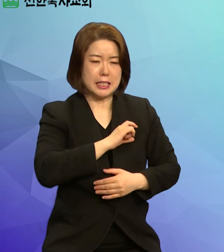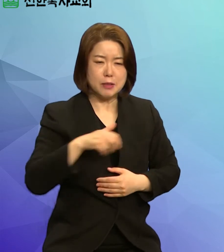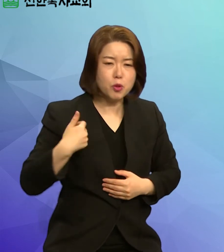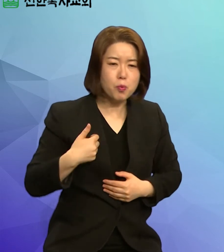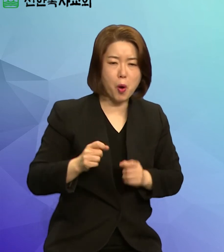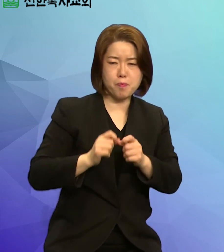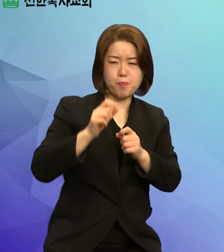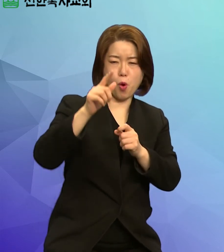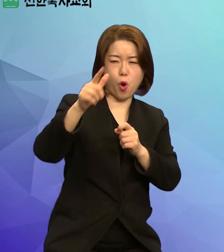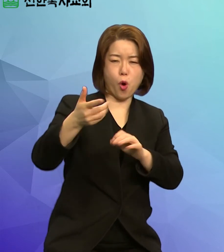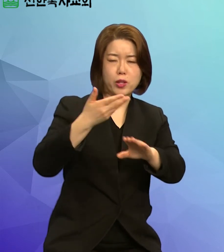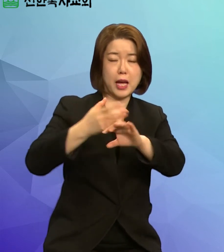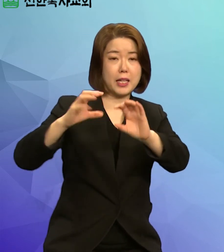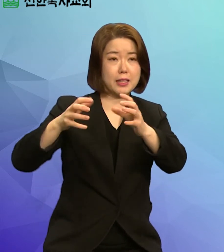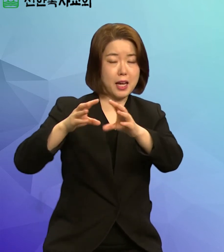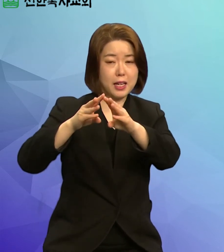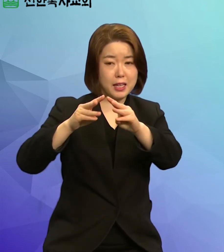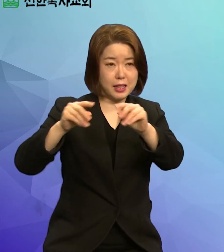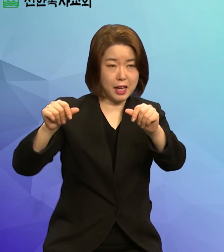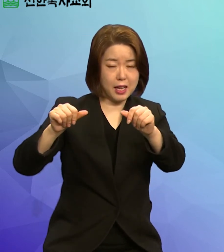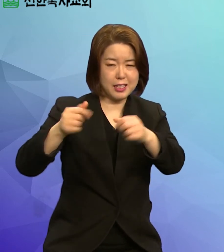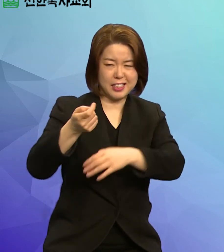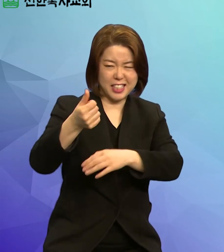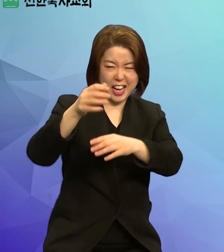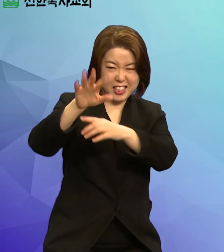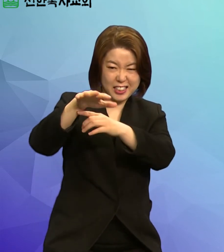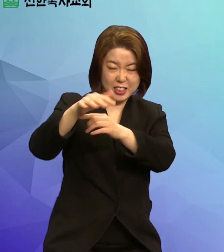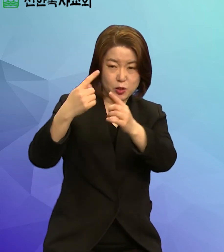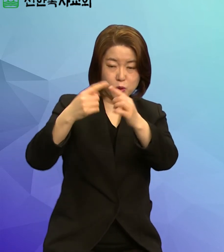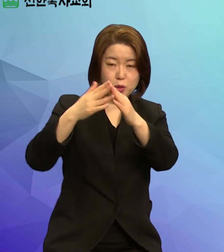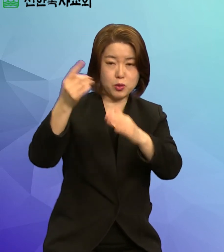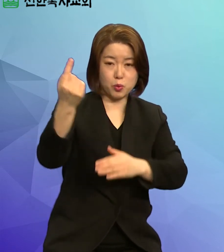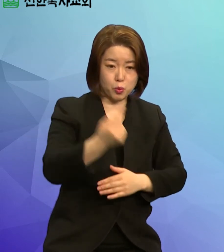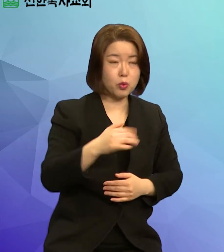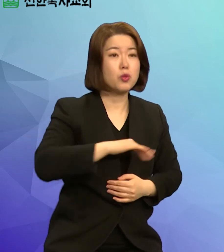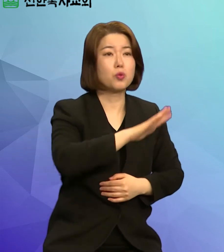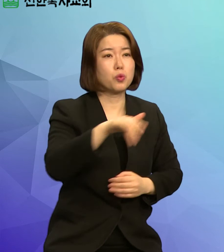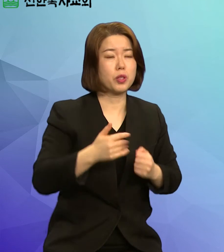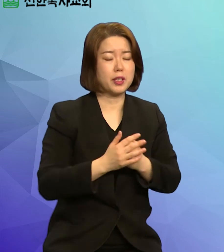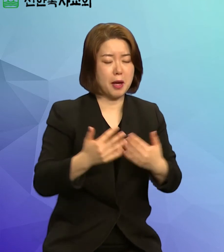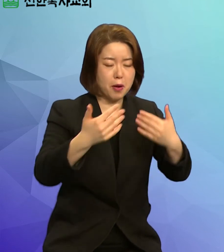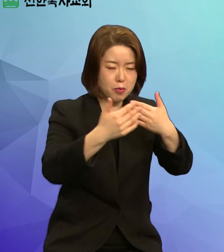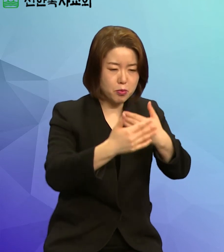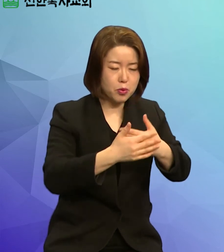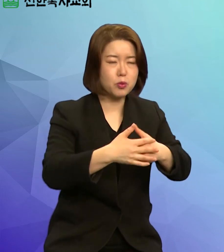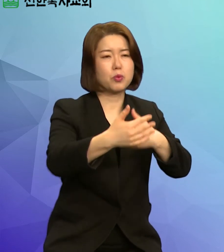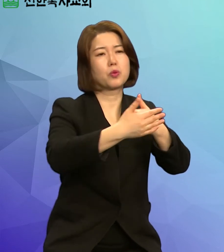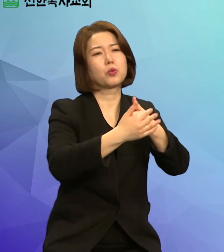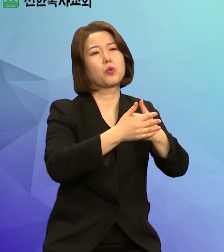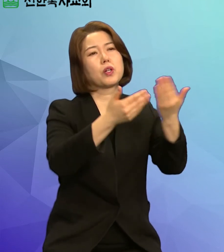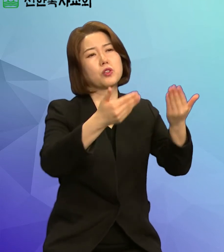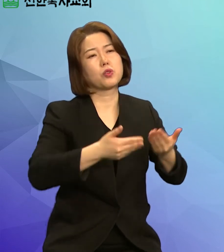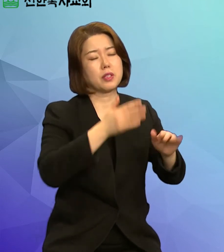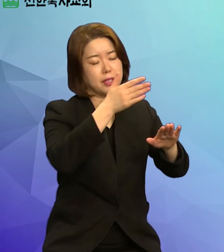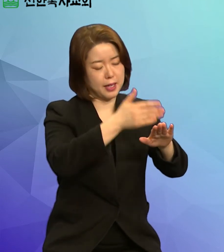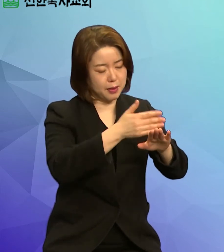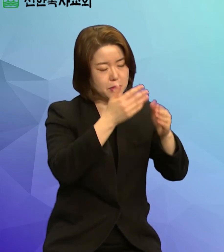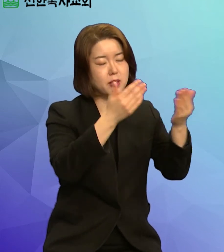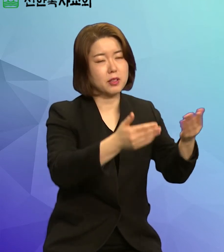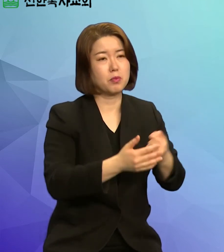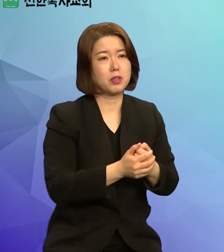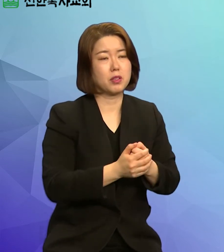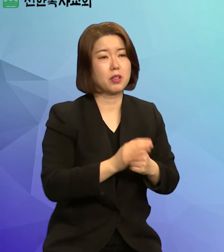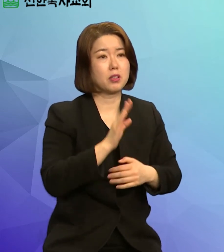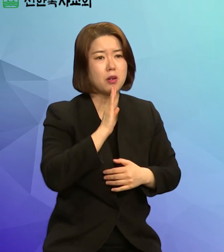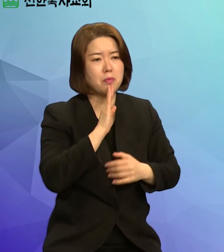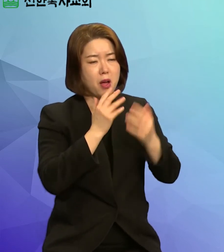이국 땅의 한 작은 시골 교회에서 온 저희들을 품어주시고 손 내밀어 주셔서 감사드립니다. 너무